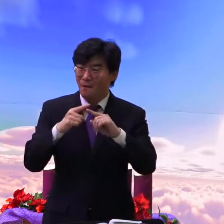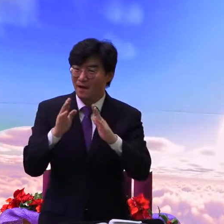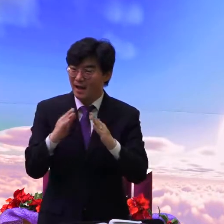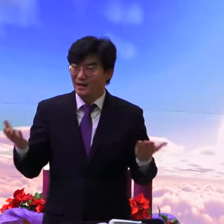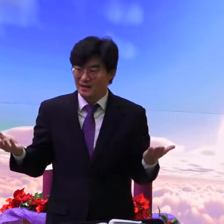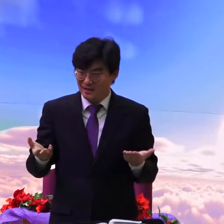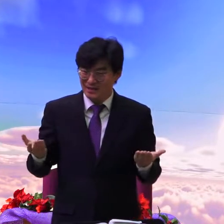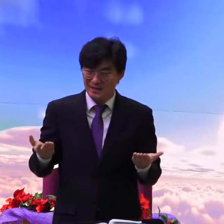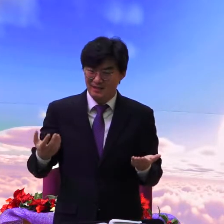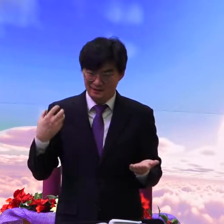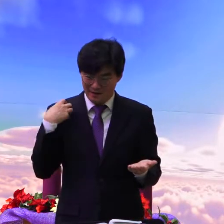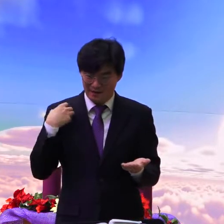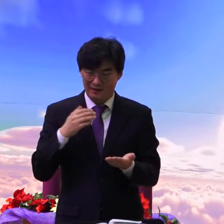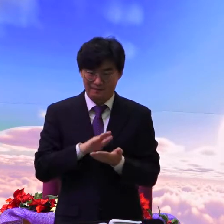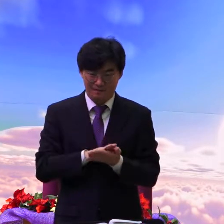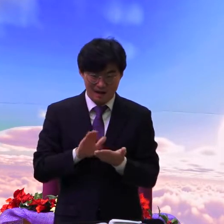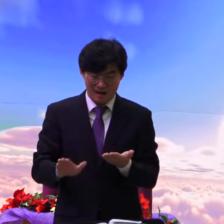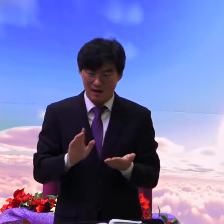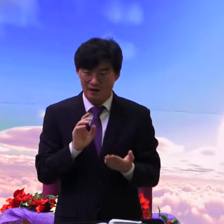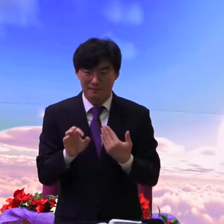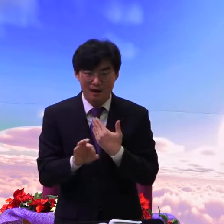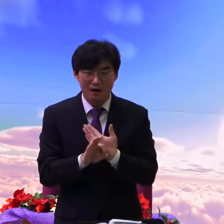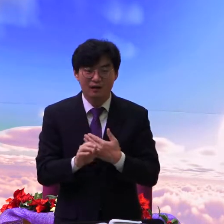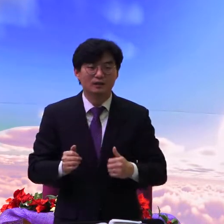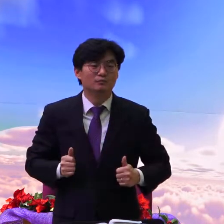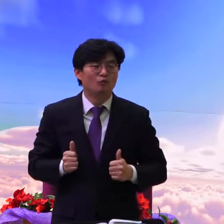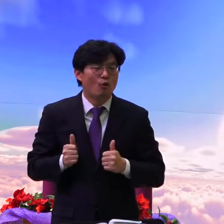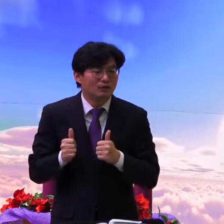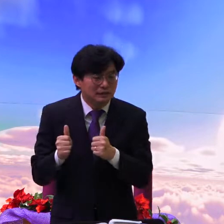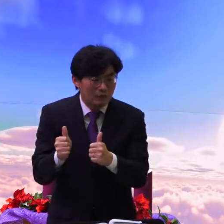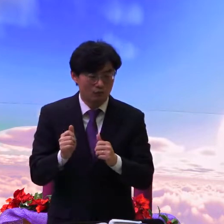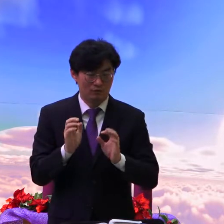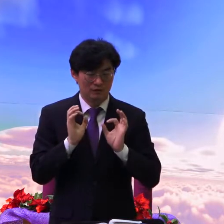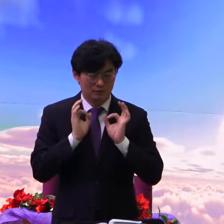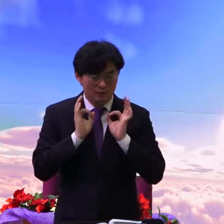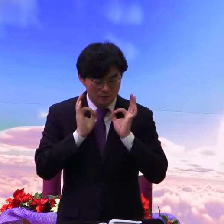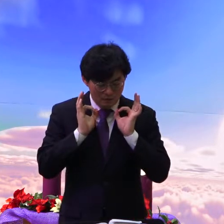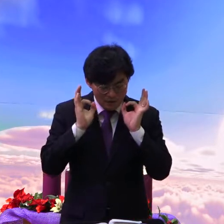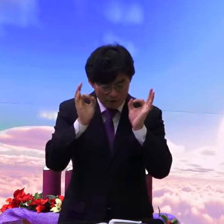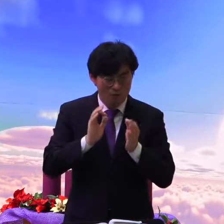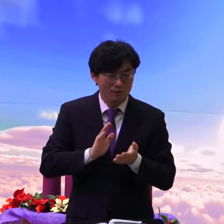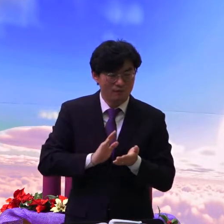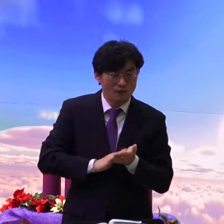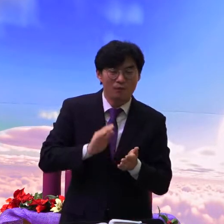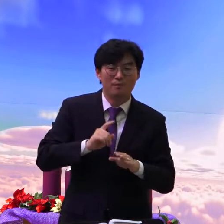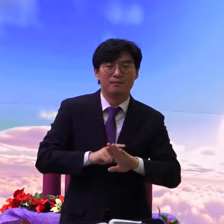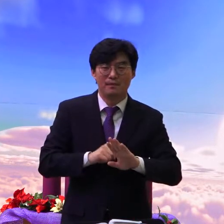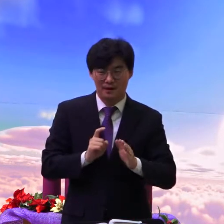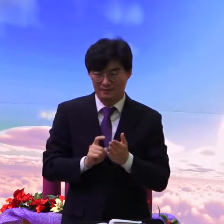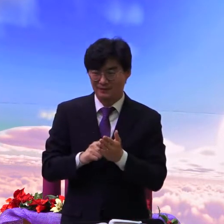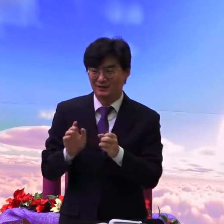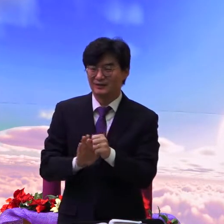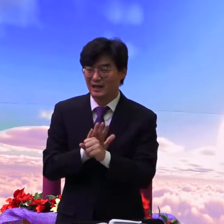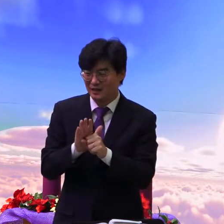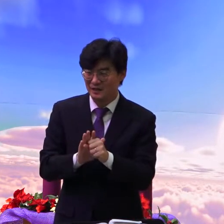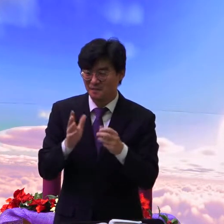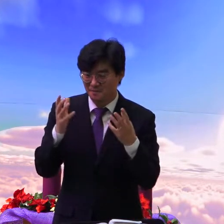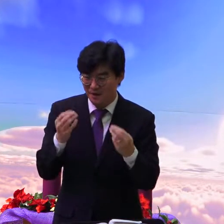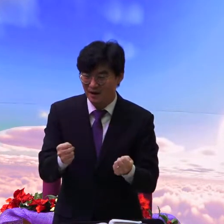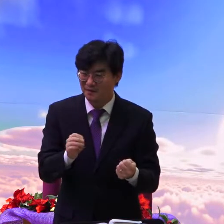재직이라면 성실해야 될 것이고 하나님 앞에서, 그리고 주님을 향한 열정이 언제나 있어야 될 것이고, 그리고 사랑으로 살아가는